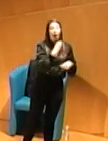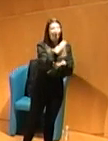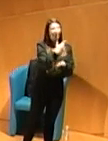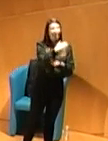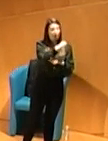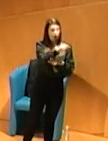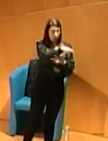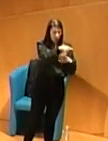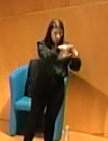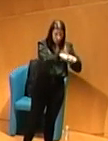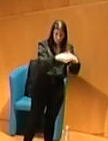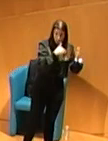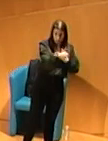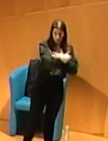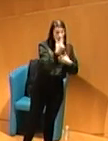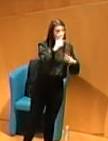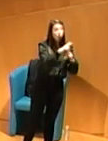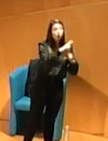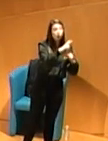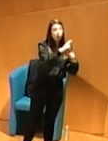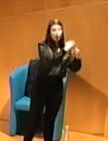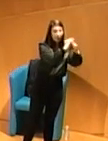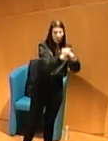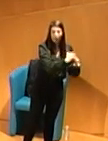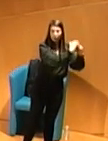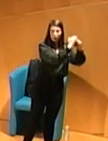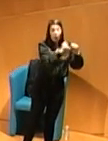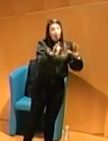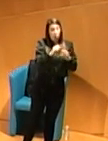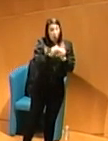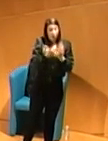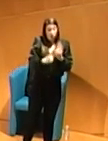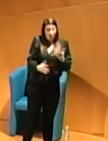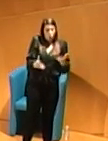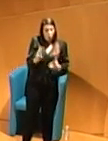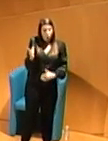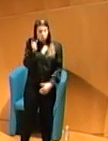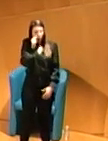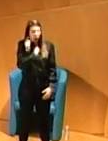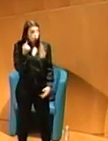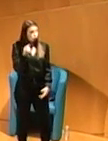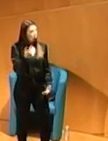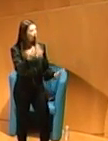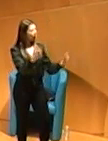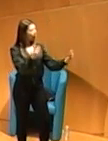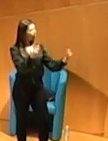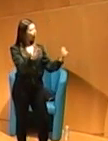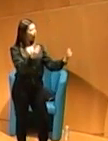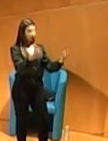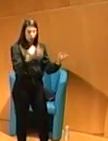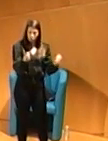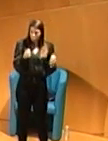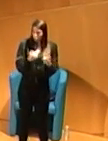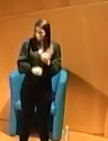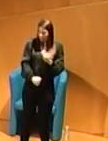ce qui me gêne, c'est que le papa a tendance à comparer les deux. C'est très gênant dans la famille, tout